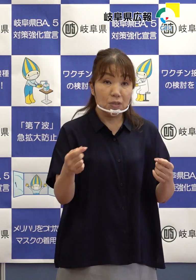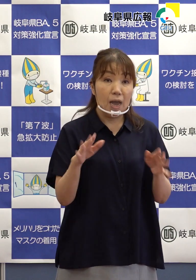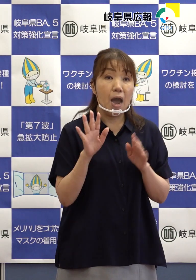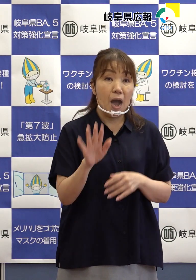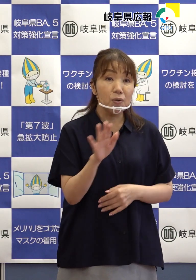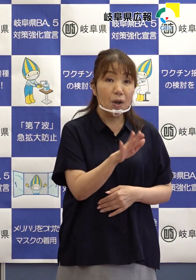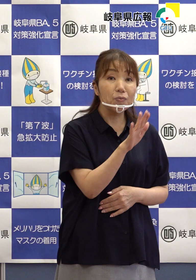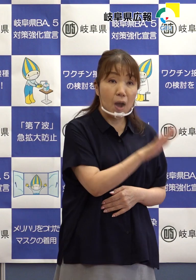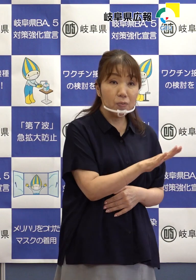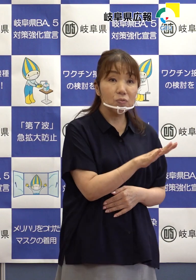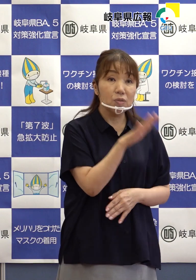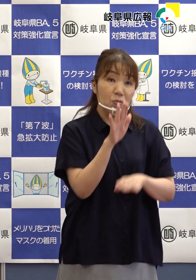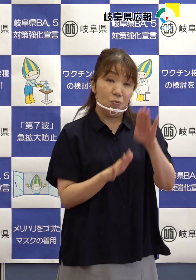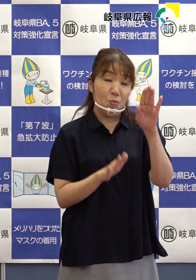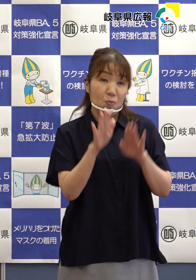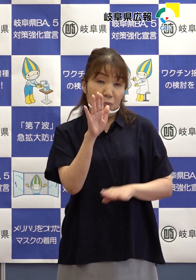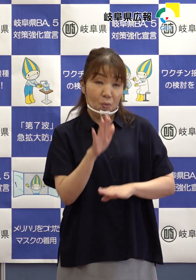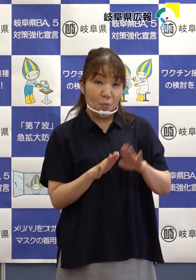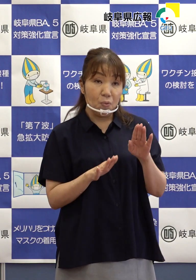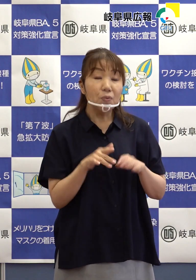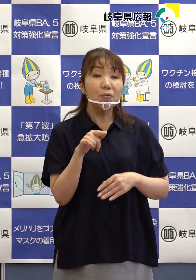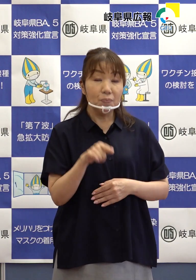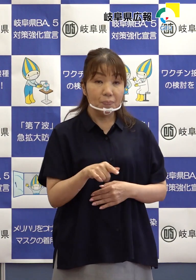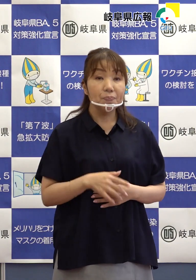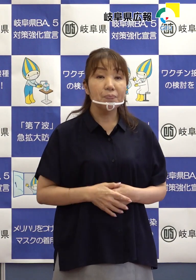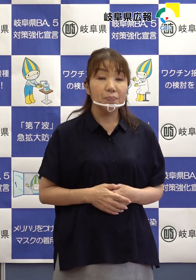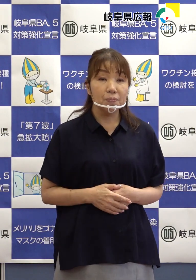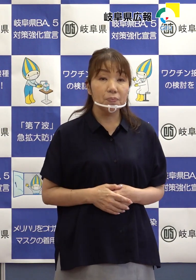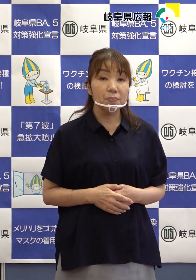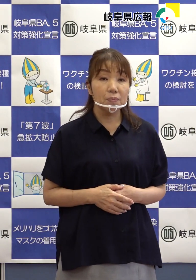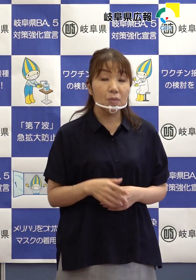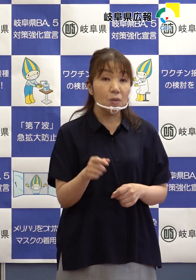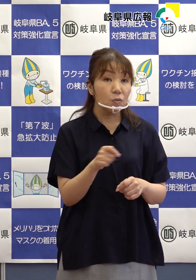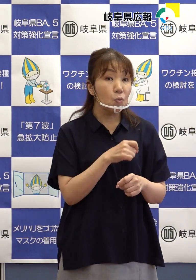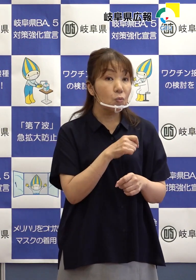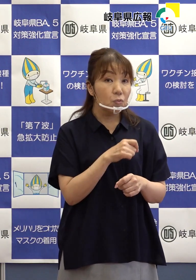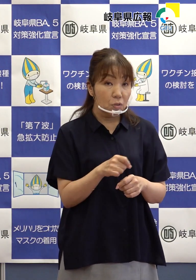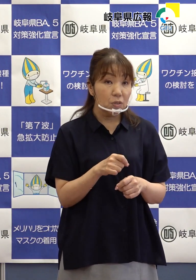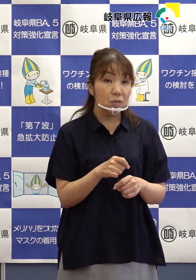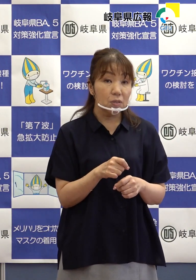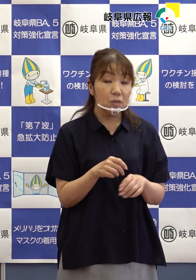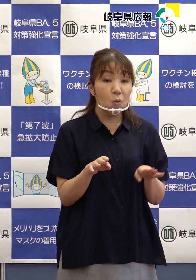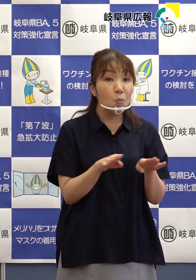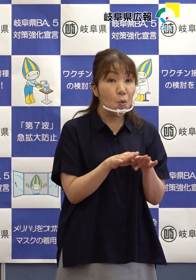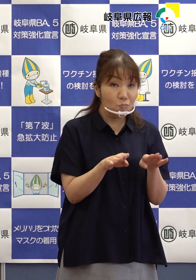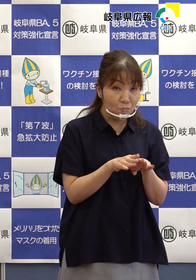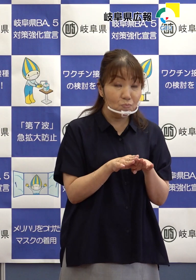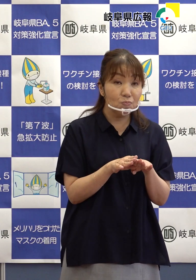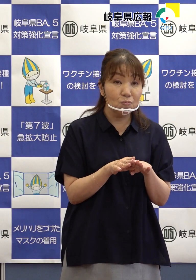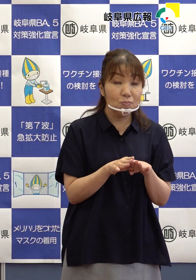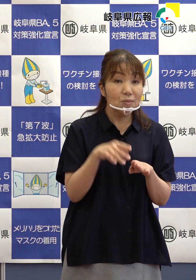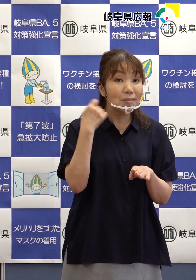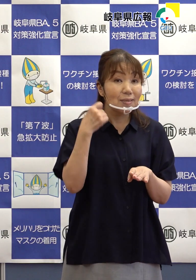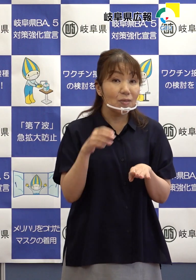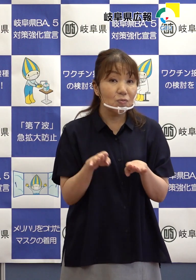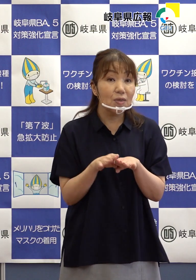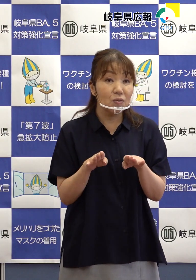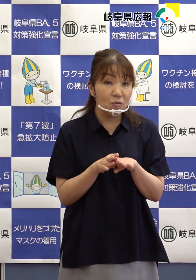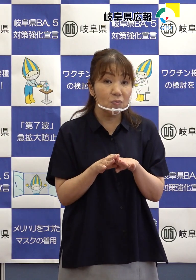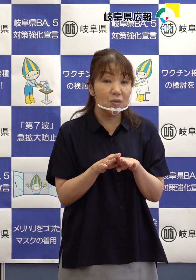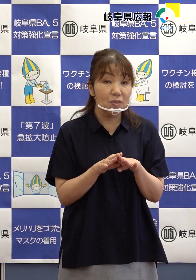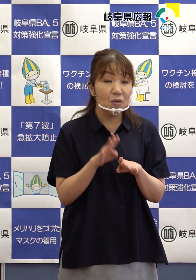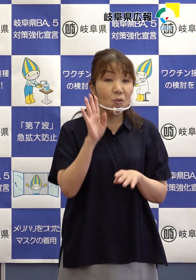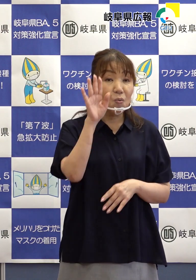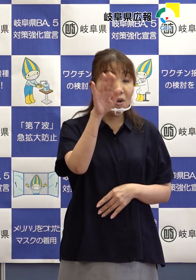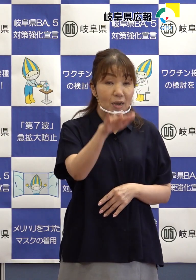状況にあるわけであります特にこのお盆休み夏休みんこれから友人